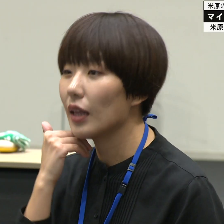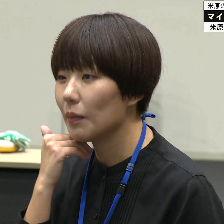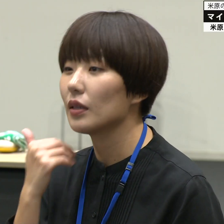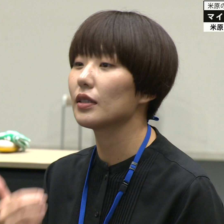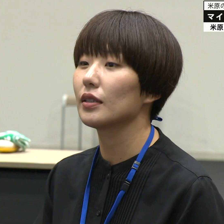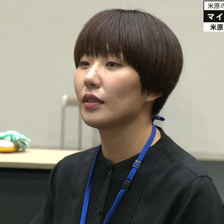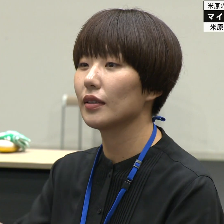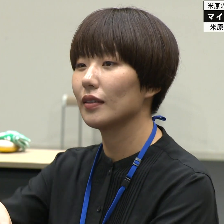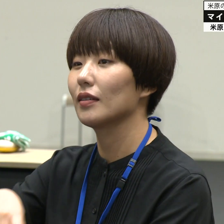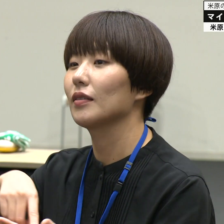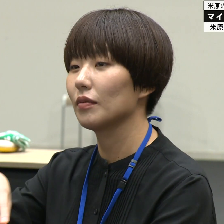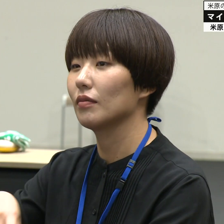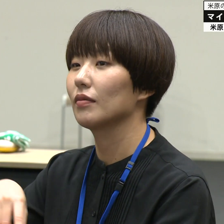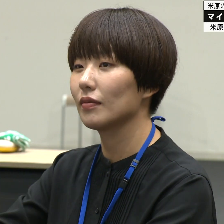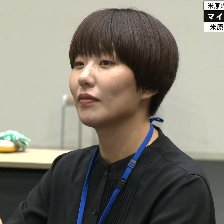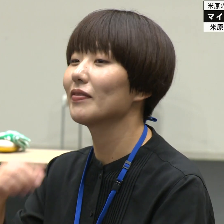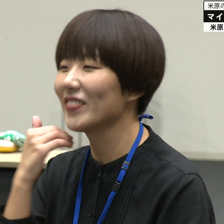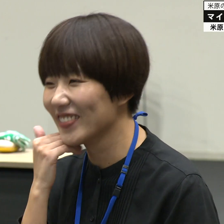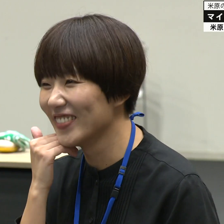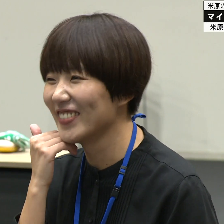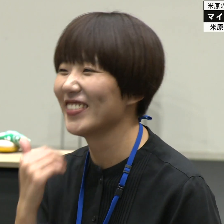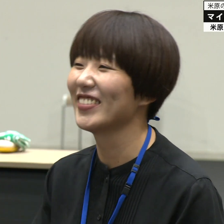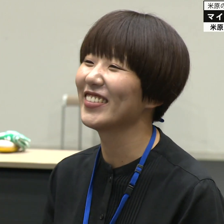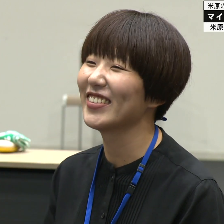者たちへのメッセージをいただいた。